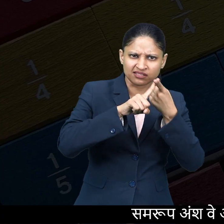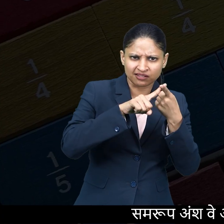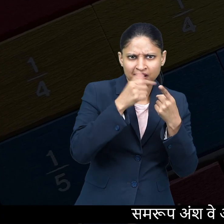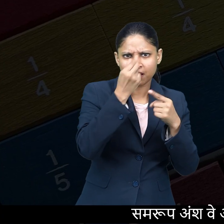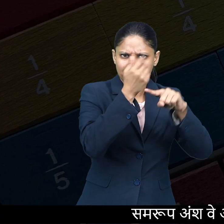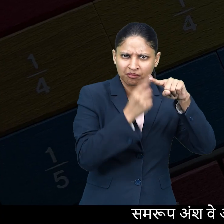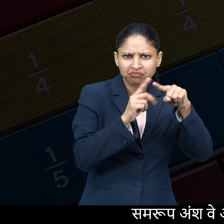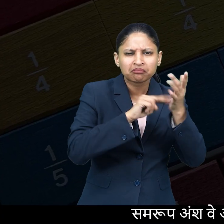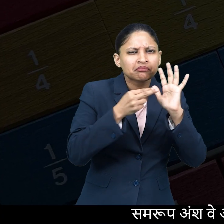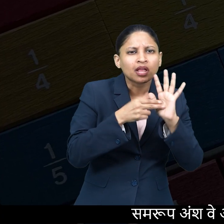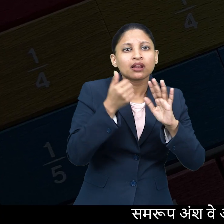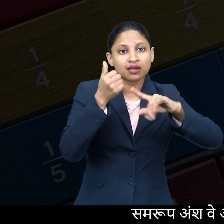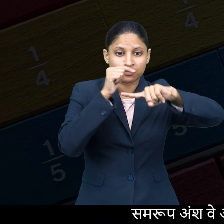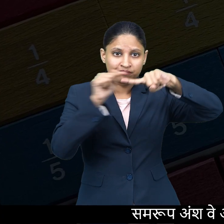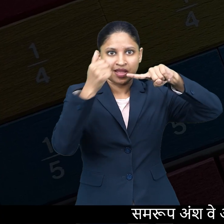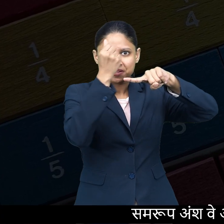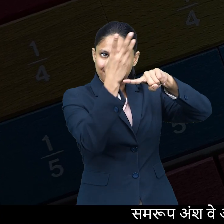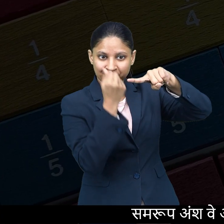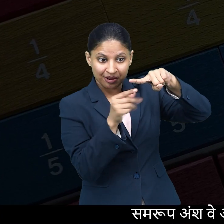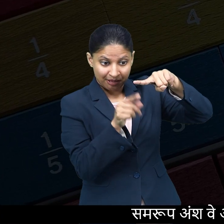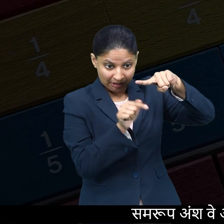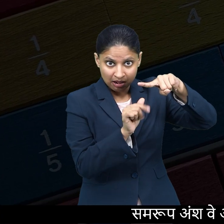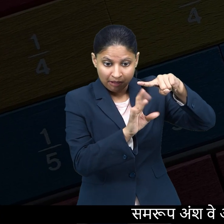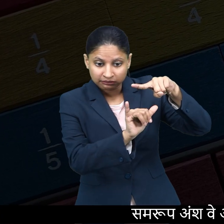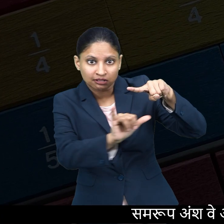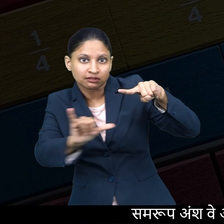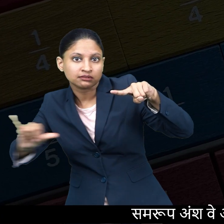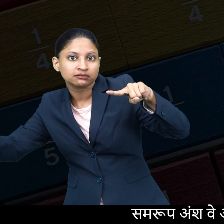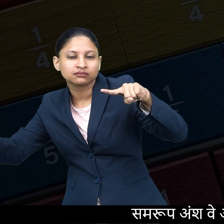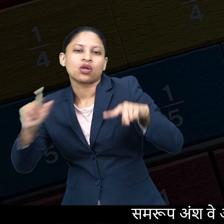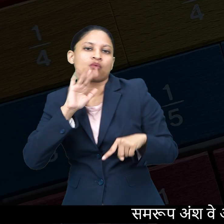समरूप अंश वे अंश होते हैं जिसका भाजक समान होता है।